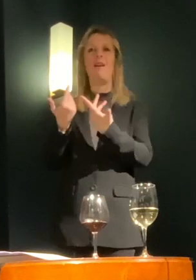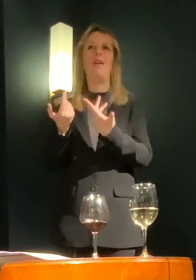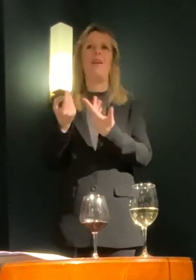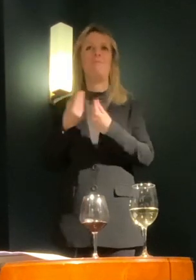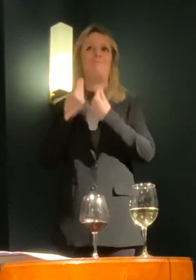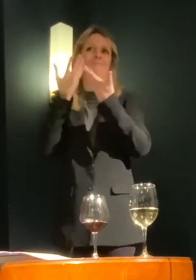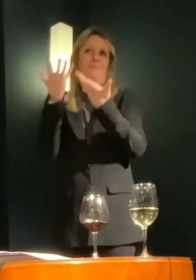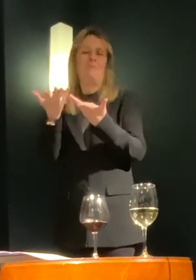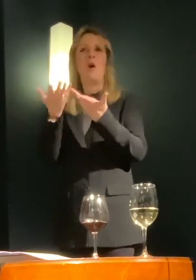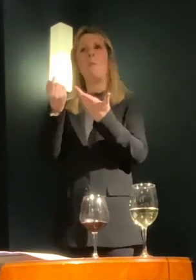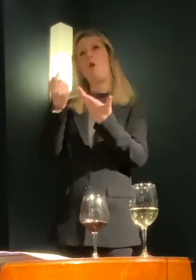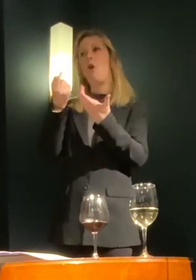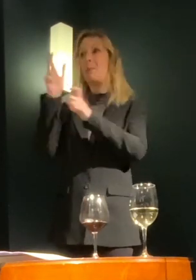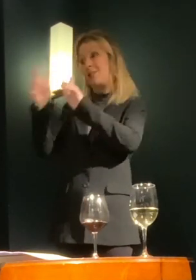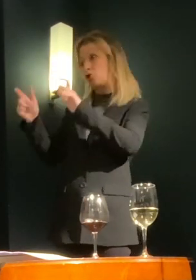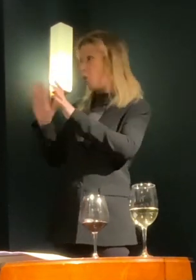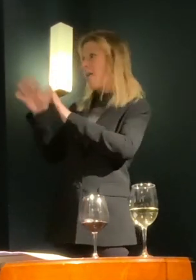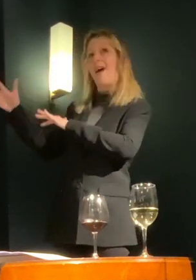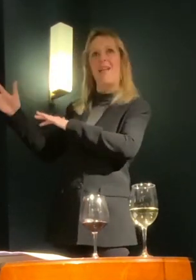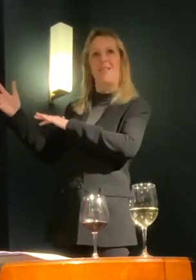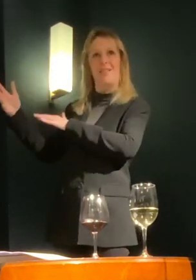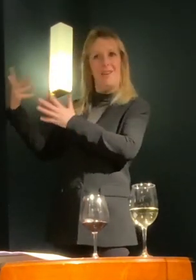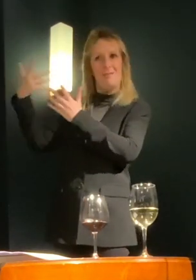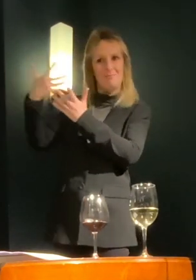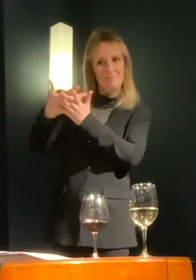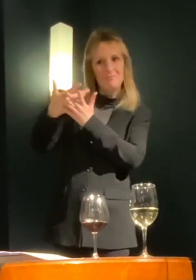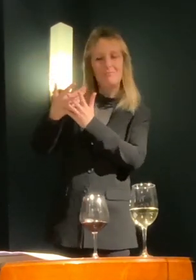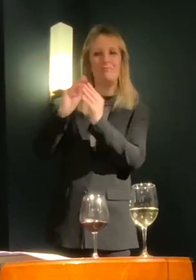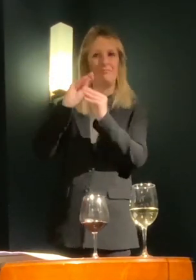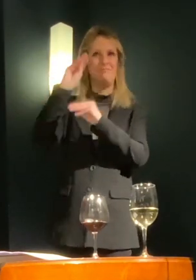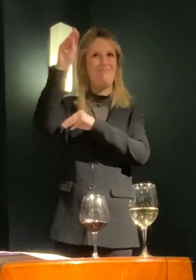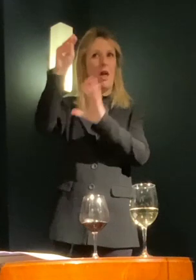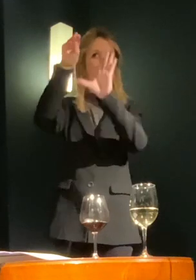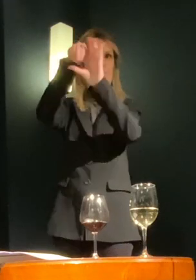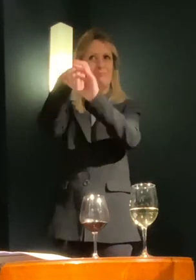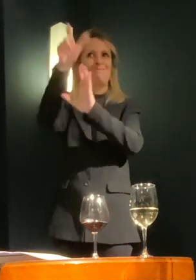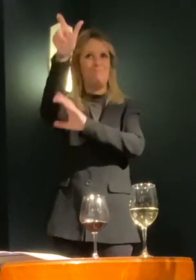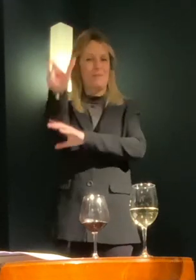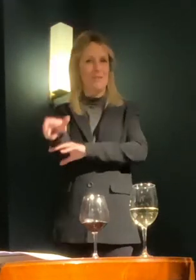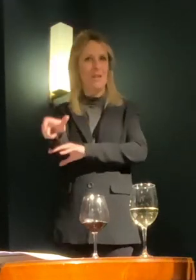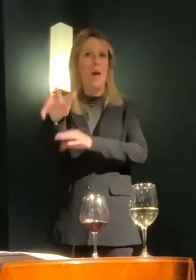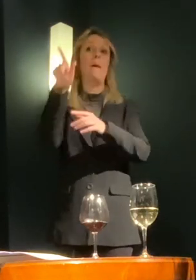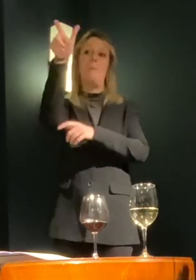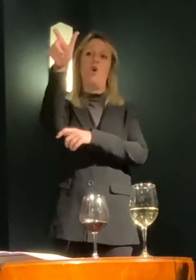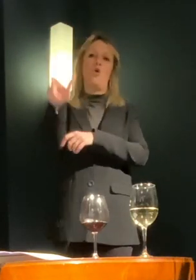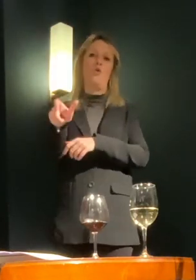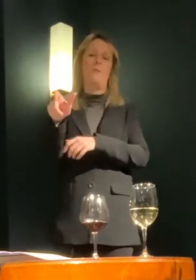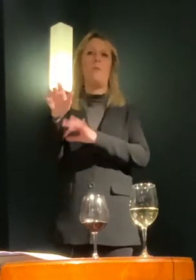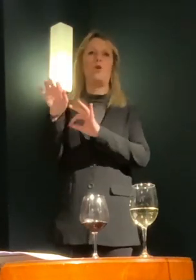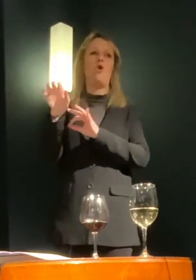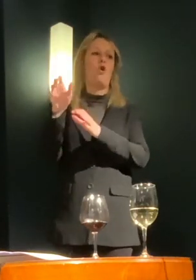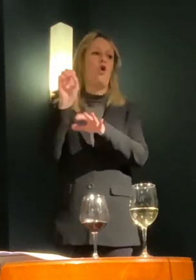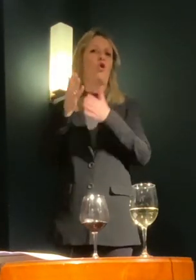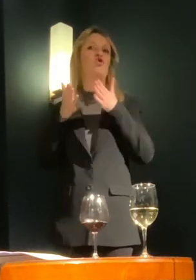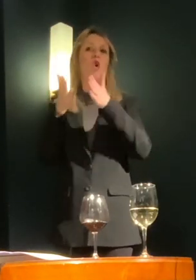po' di persone che conoscevo, di storie che avevo sentito, sempre di coming out, eccetera. E poi gli ho fatto ovviamente un corso di aggiornamento, perché in